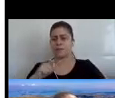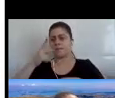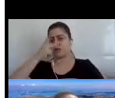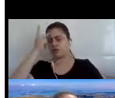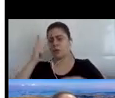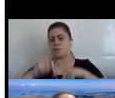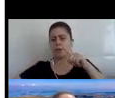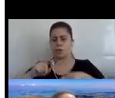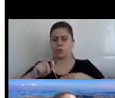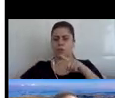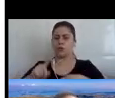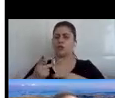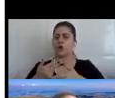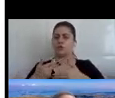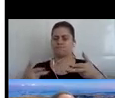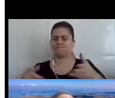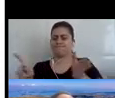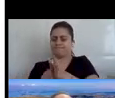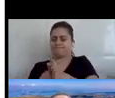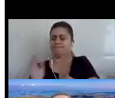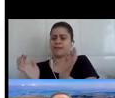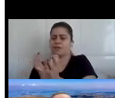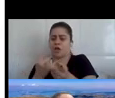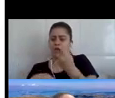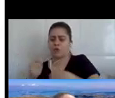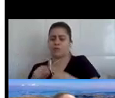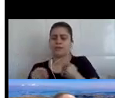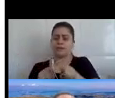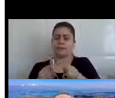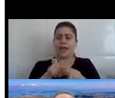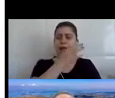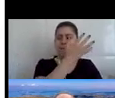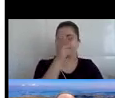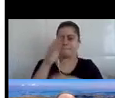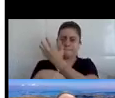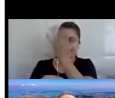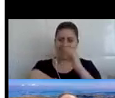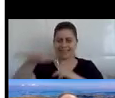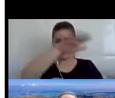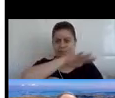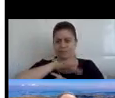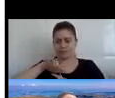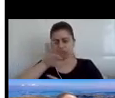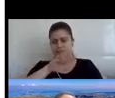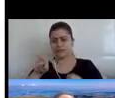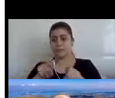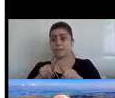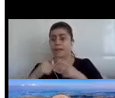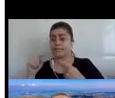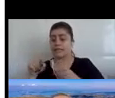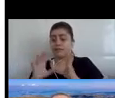os serviços econômicos e ambientais, mas são eles que vão definir todas as conexões específicas,